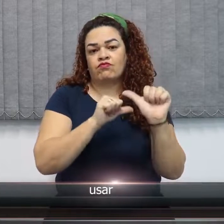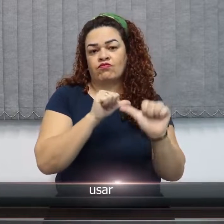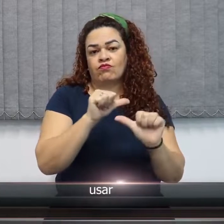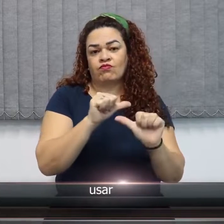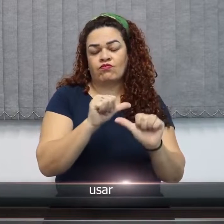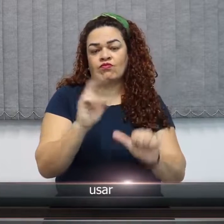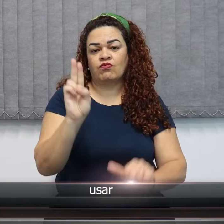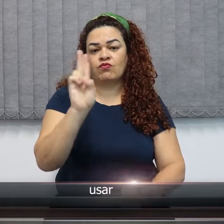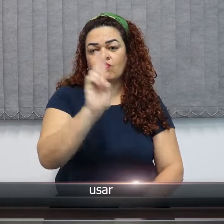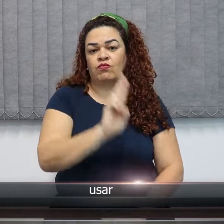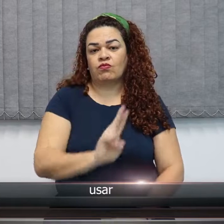usar,